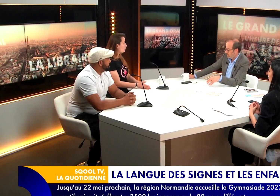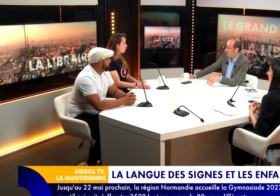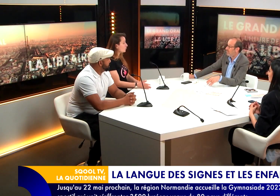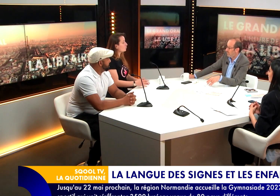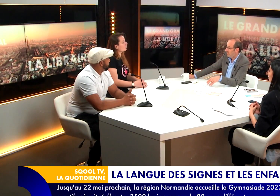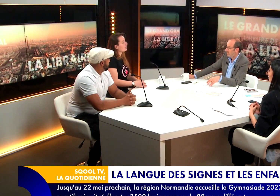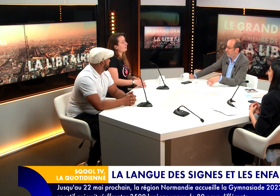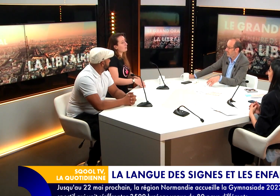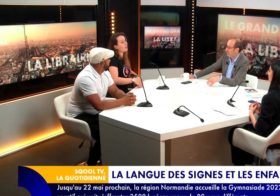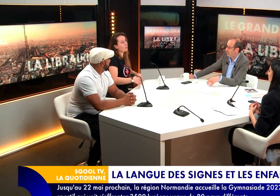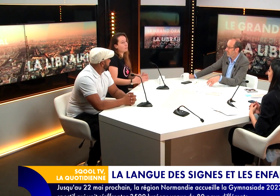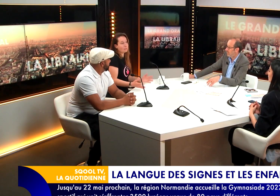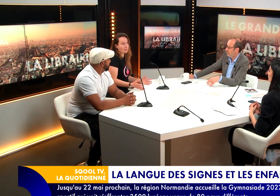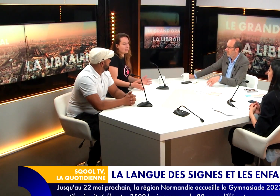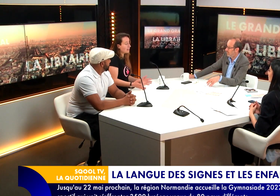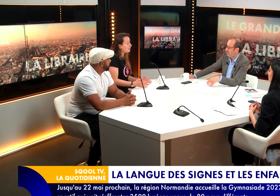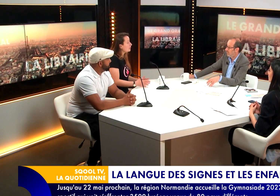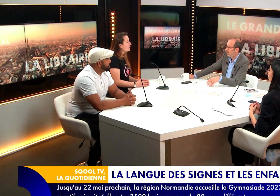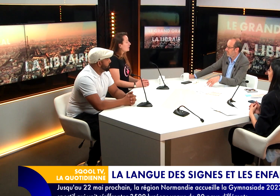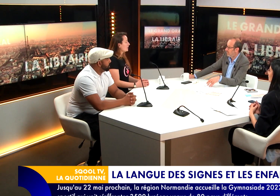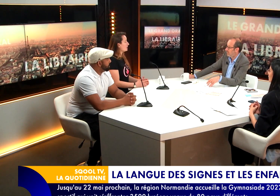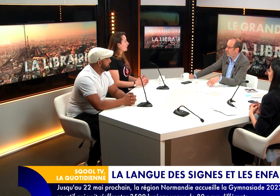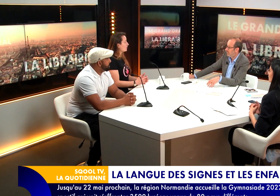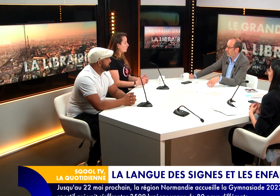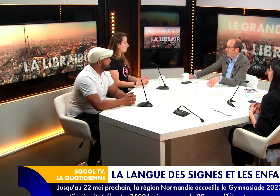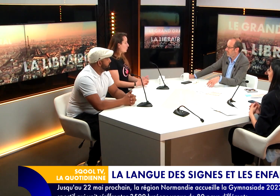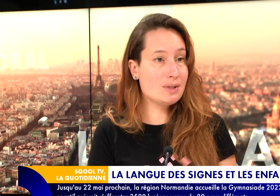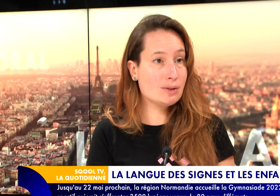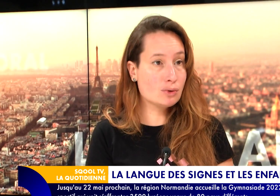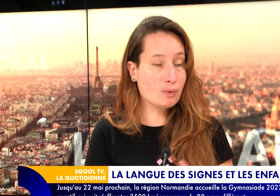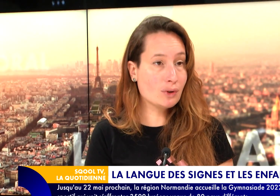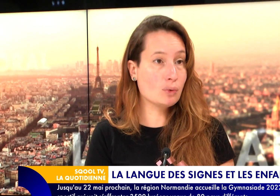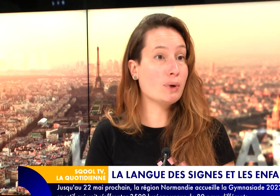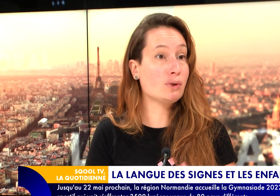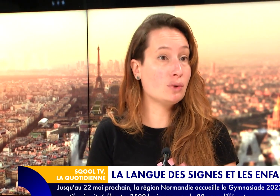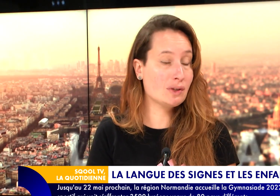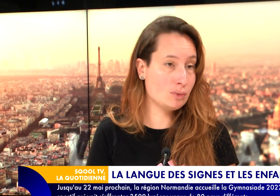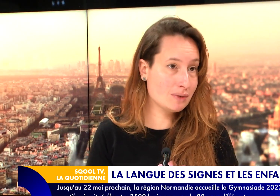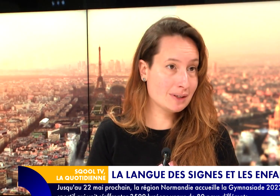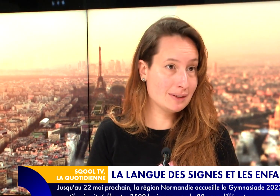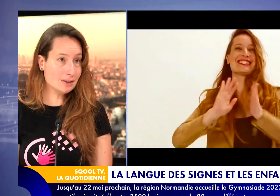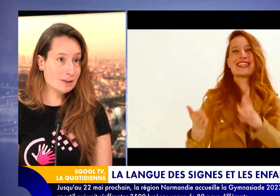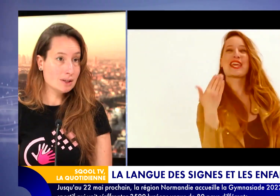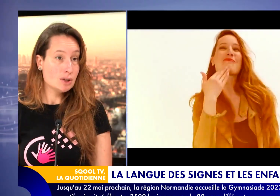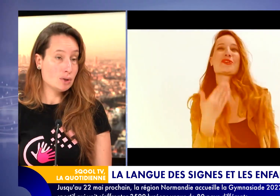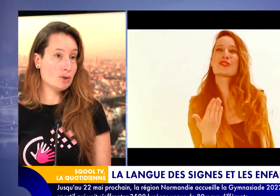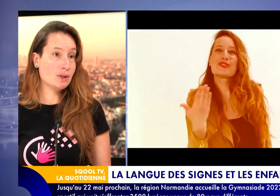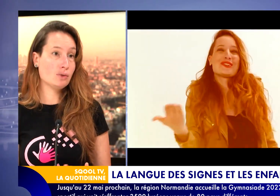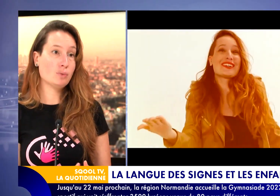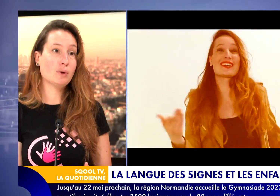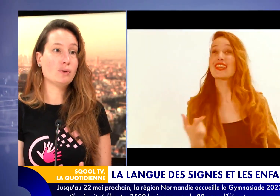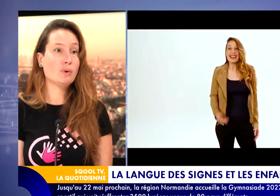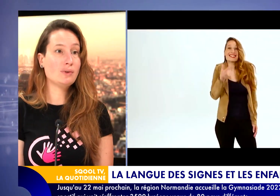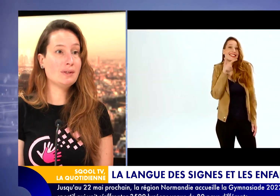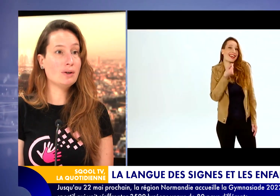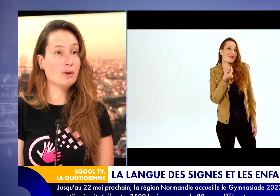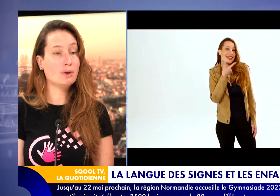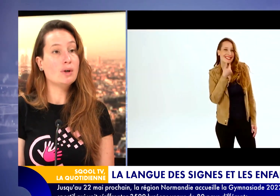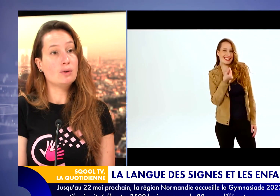adultes sourds. Nous, c'est vraiment un public familial. Il s'adresse aussi aux enfants qui sont porteurs de trisomie 21, qui sont porteurs aussi...